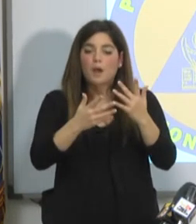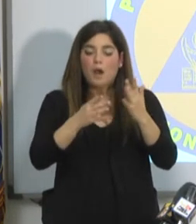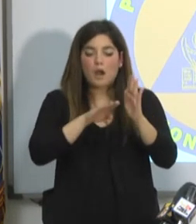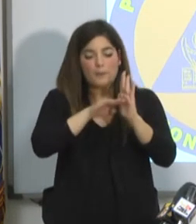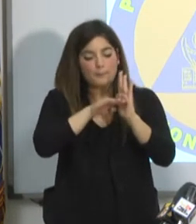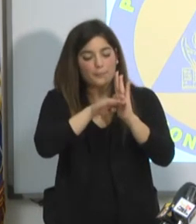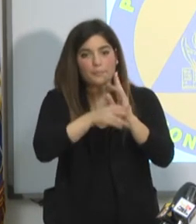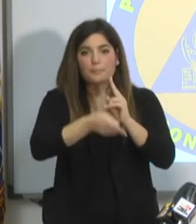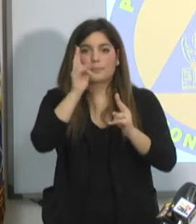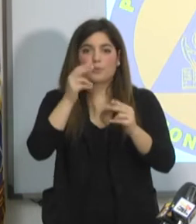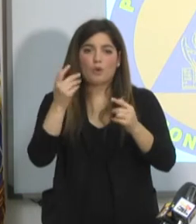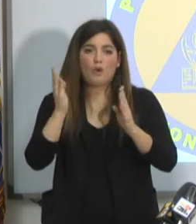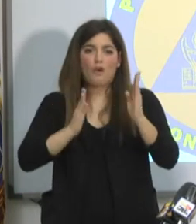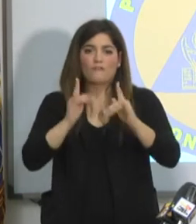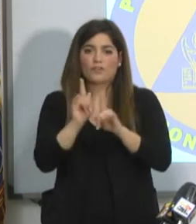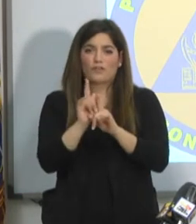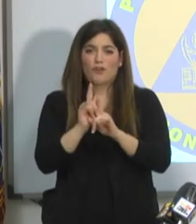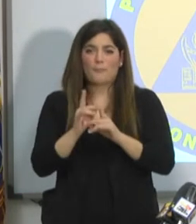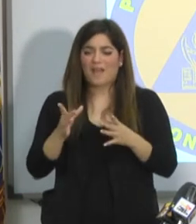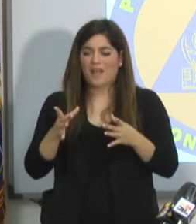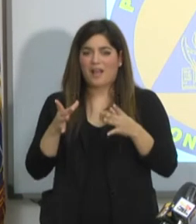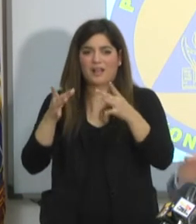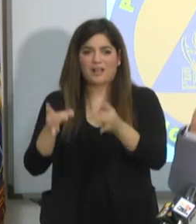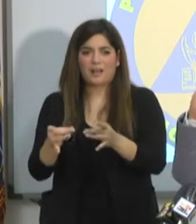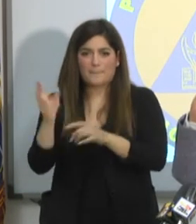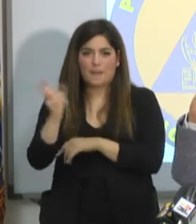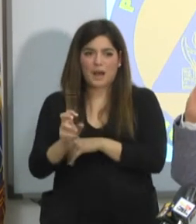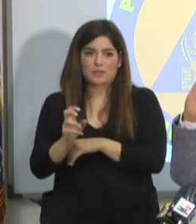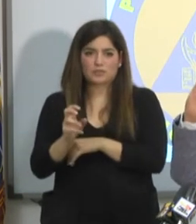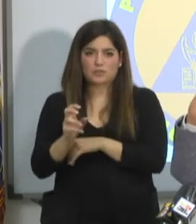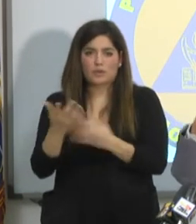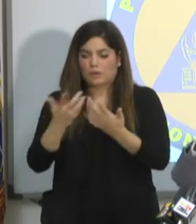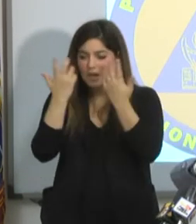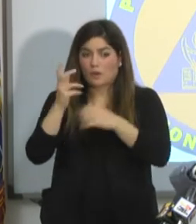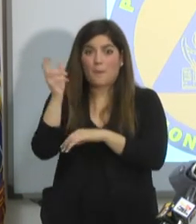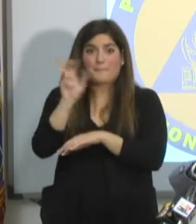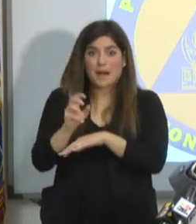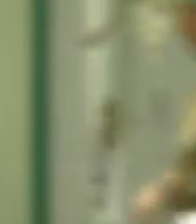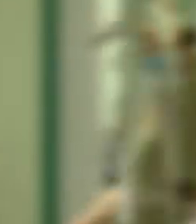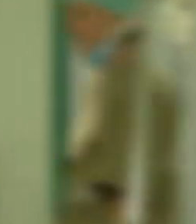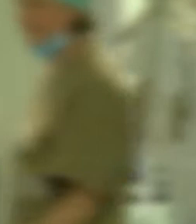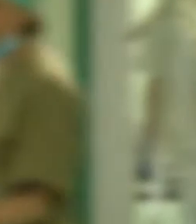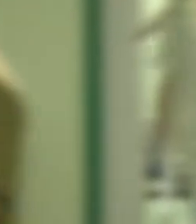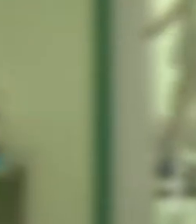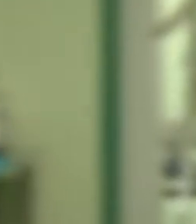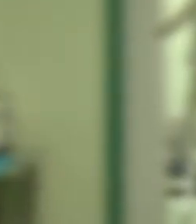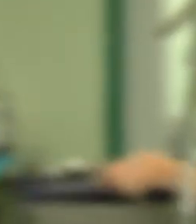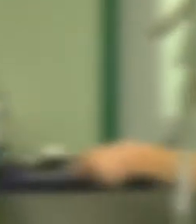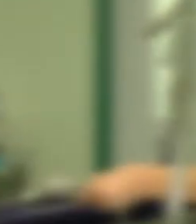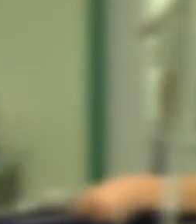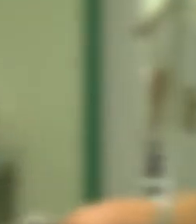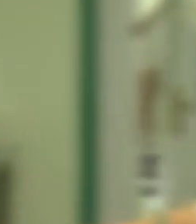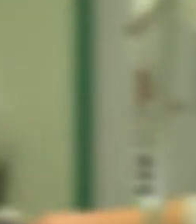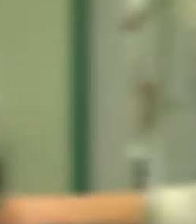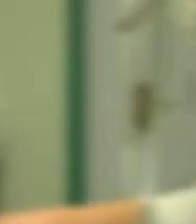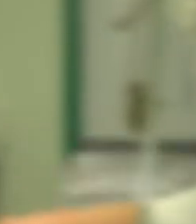della curva della prima infezione di marzo. Cioè se a marzo era così, oggi è così. È questa la tendenza attorno